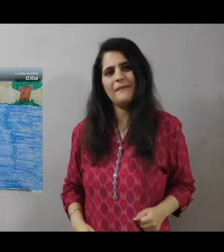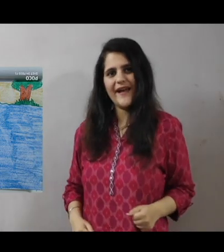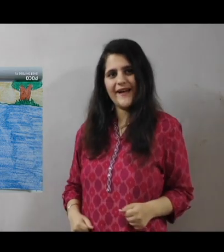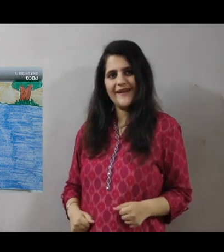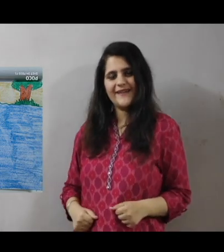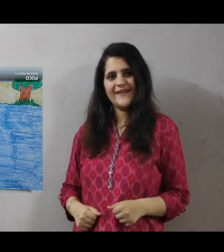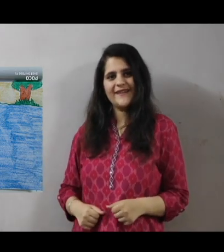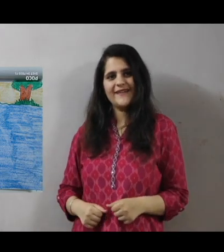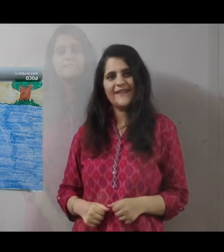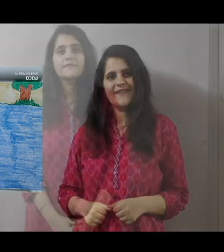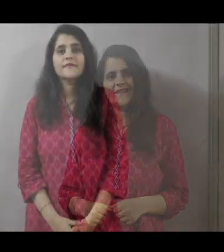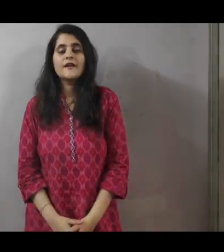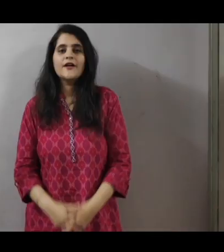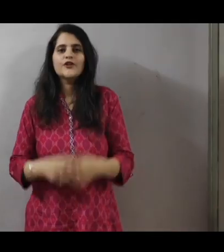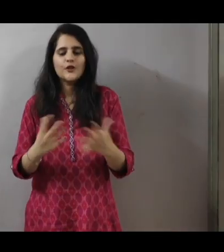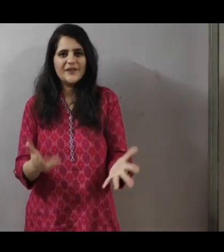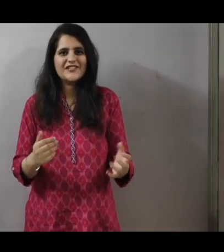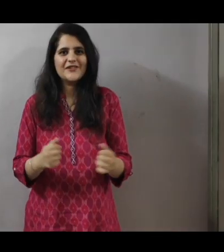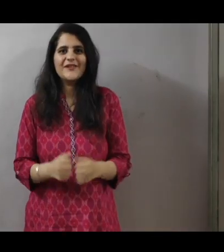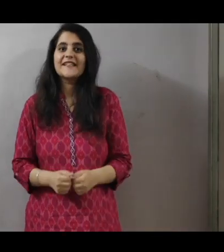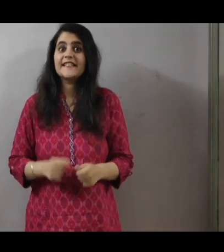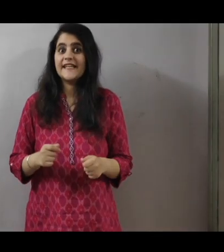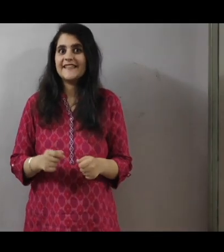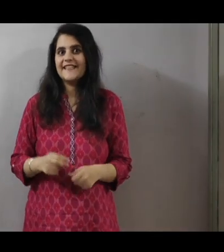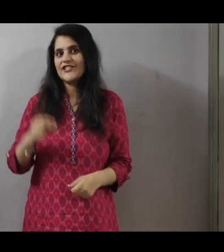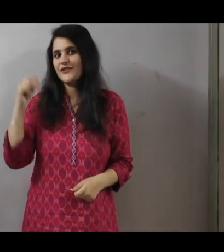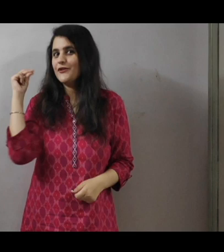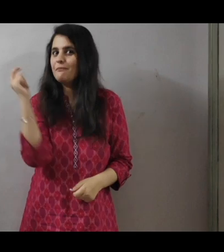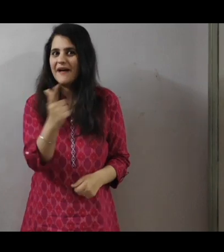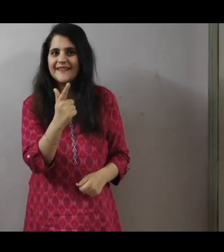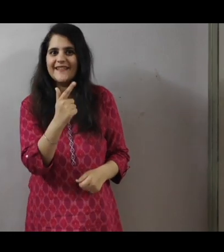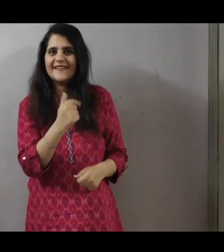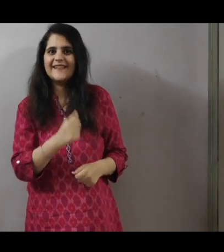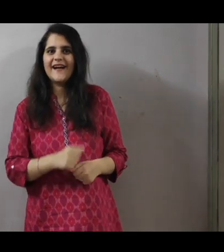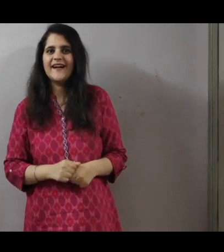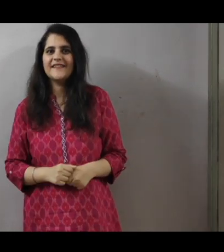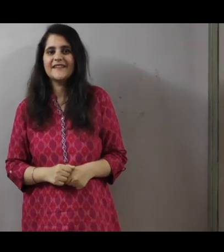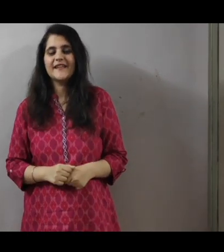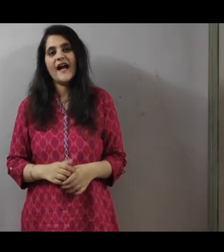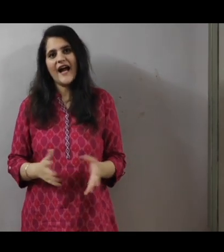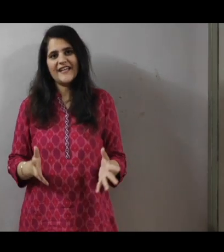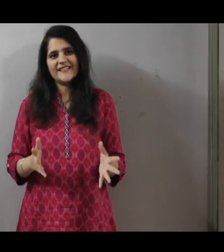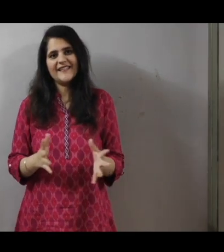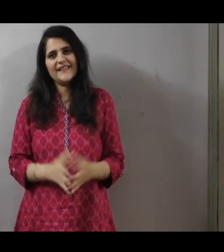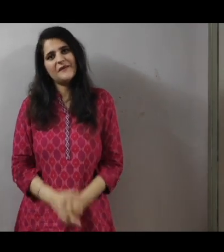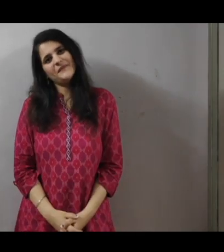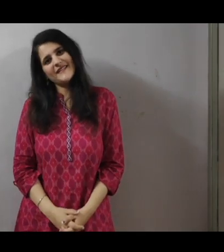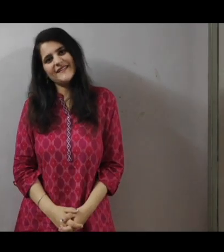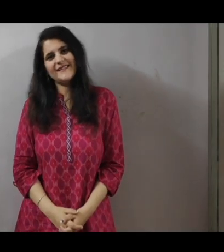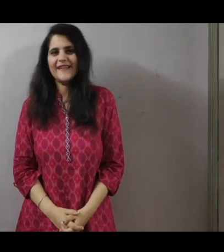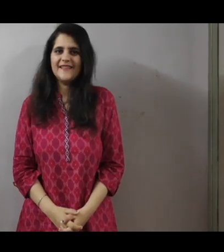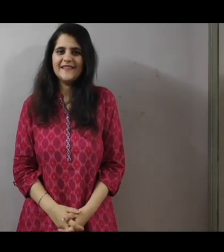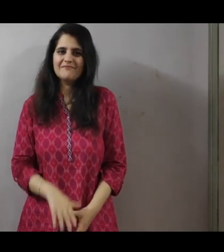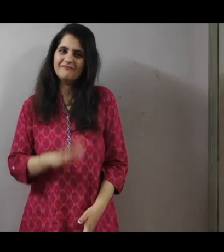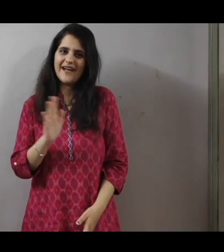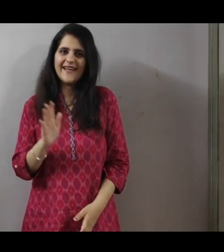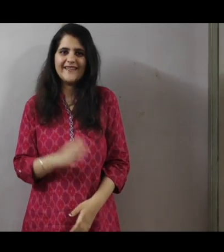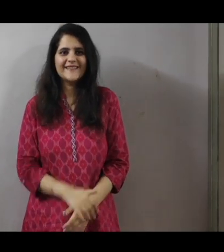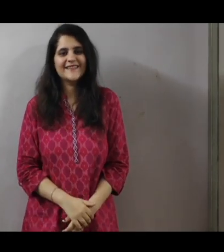नहीं पाया। तो बच्चों, ये थी चतुर बंदर की कहानी। आज के लिए बस इतना ही। बाय।